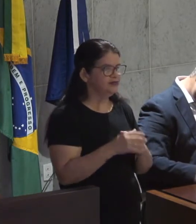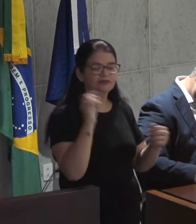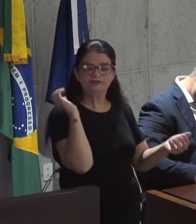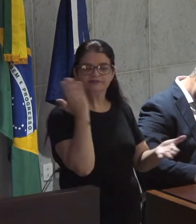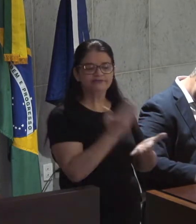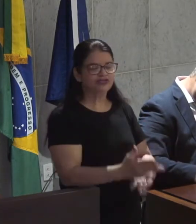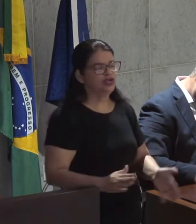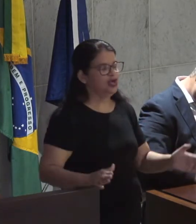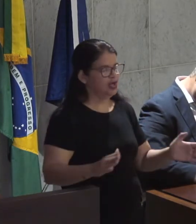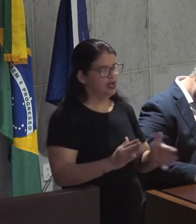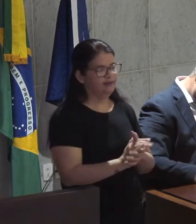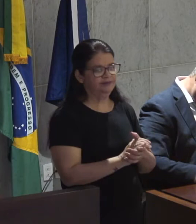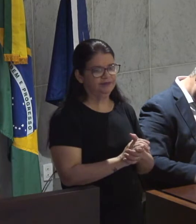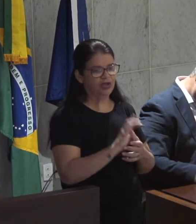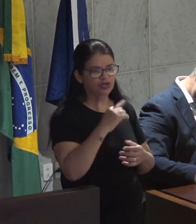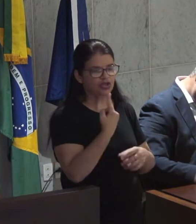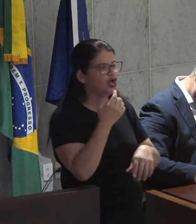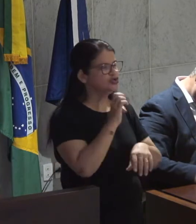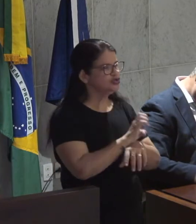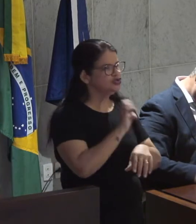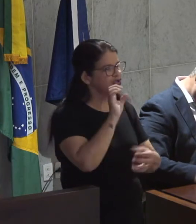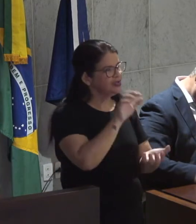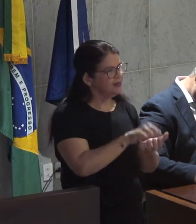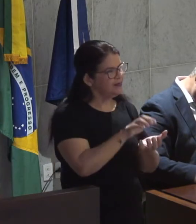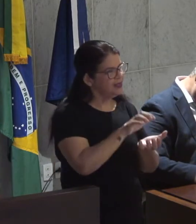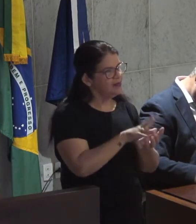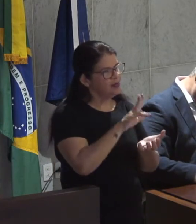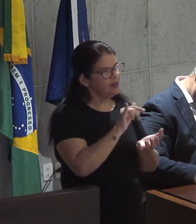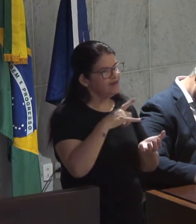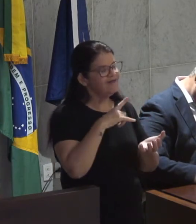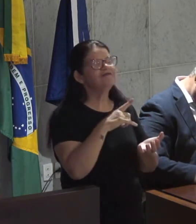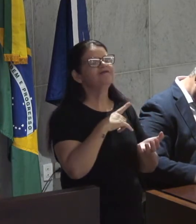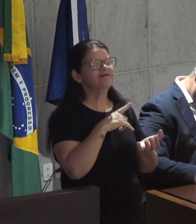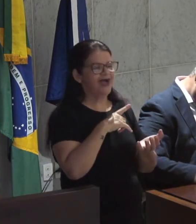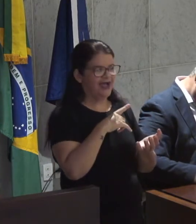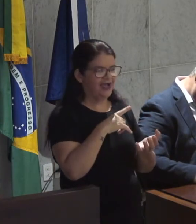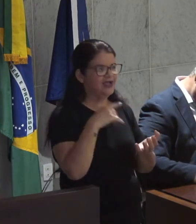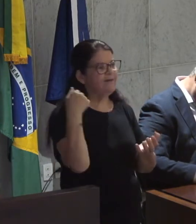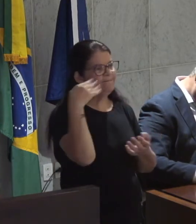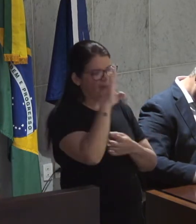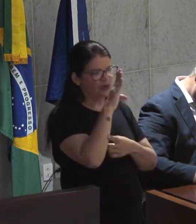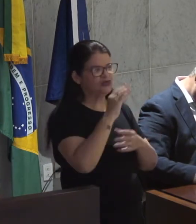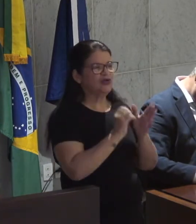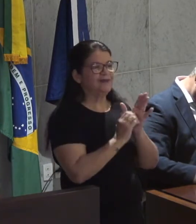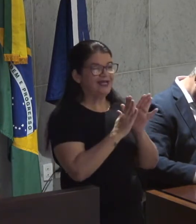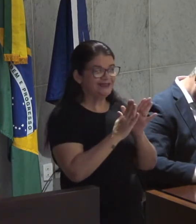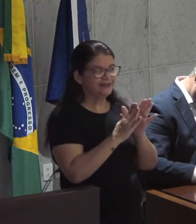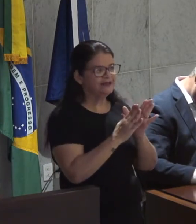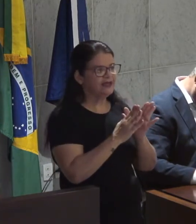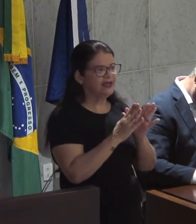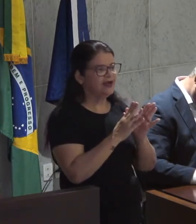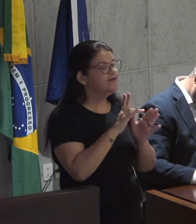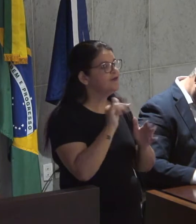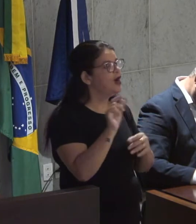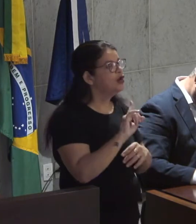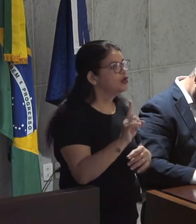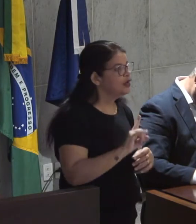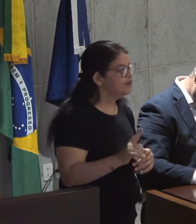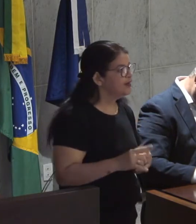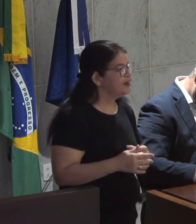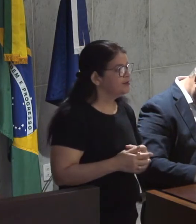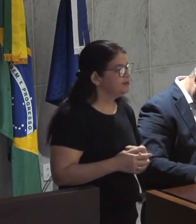chega, nosso estado de Pernambuco vai dar uma surra e tirar Bolsonaro de lá, vai ou não vai?